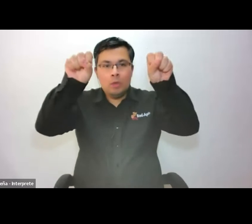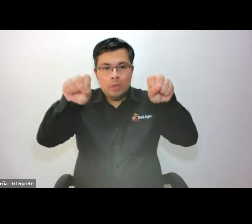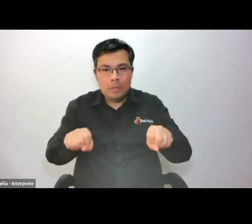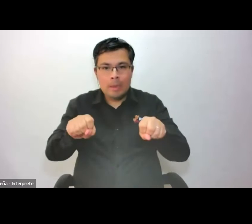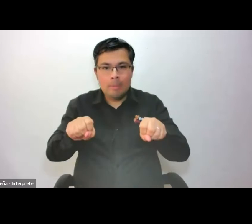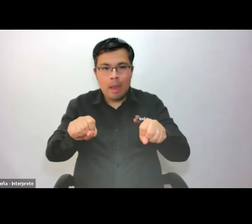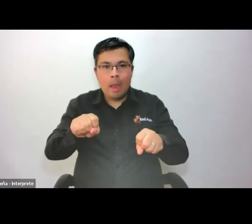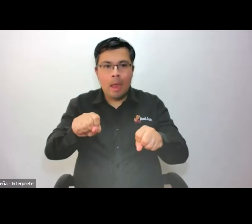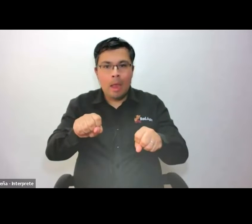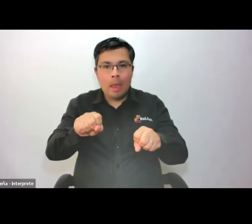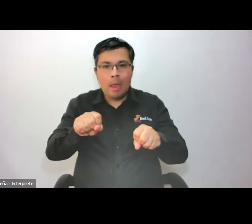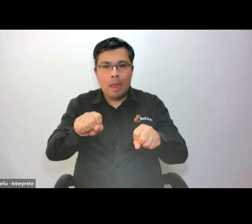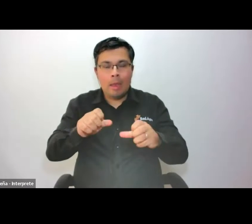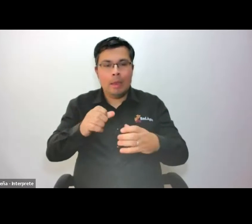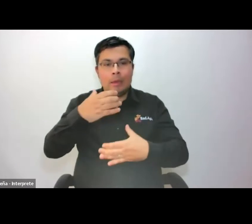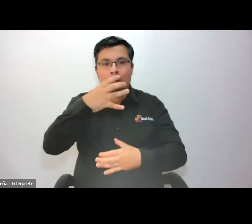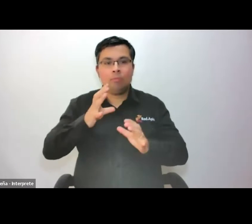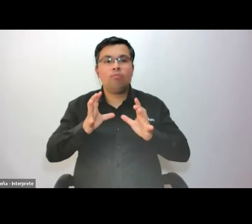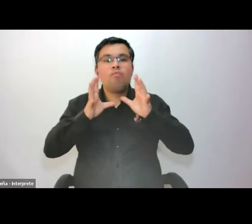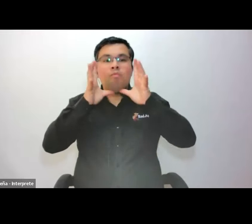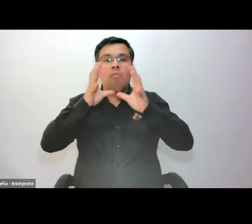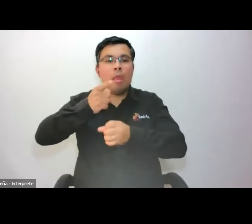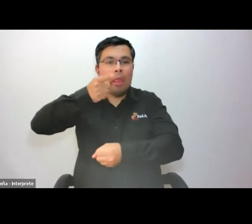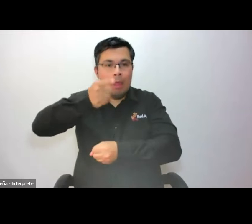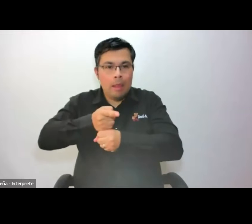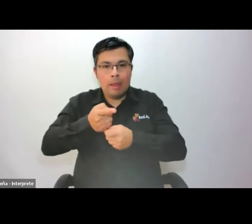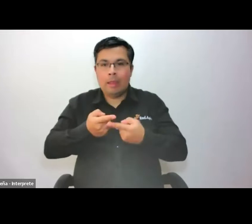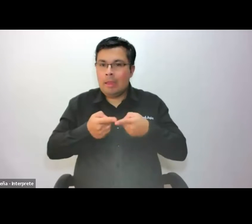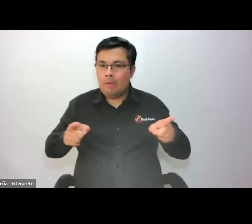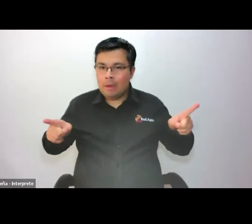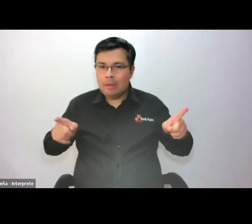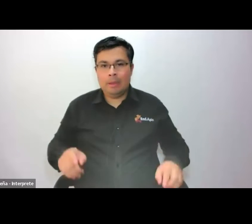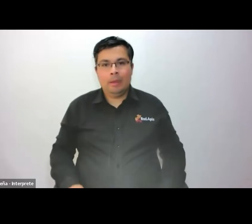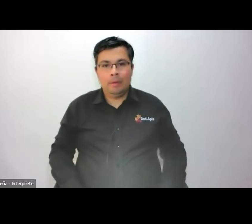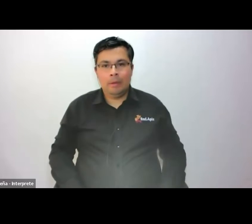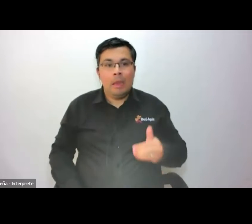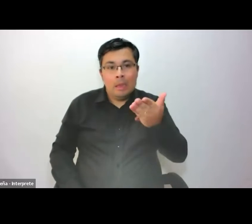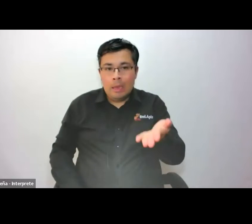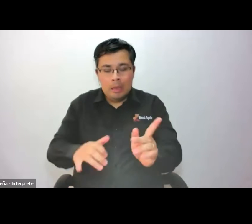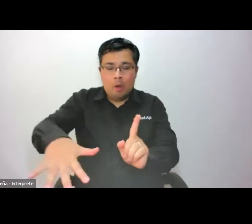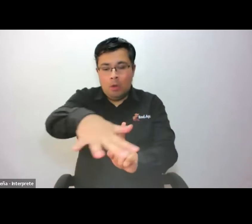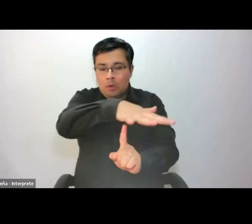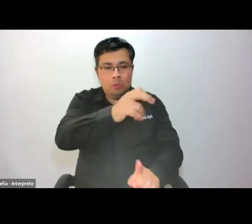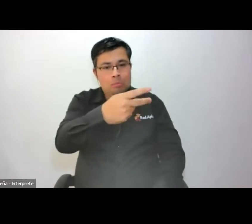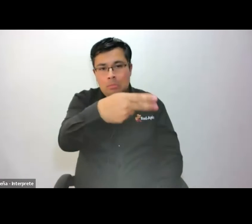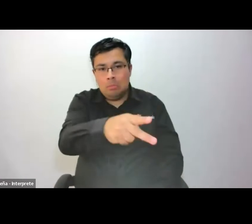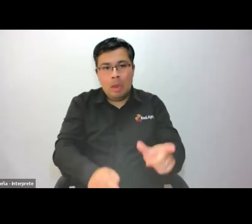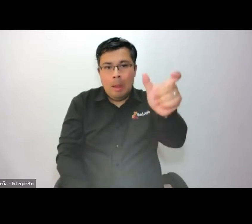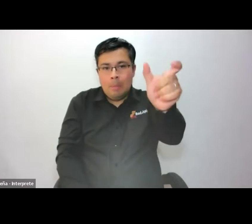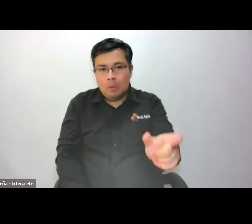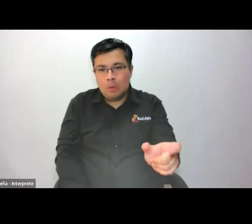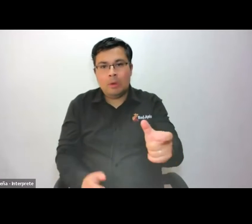diferente, y esta condición es inherente a la persona y es parte de su funcionamiento cotidiano.